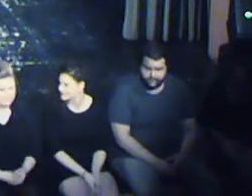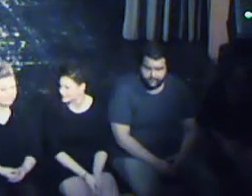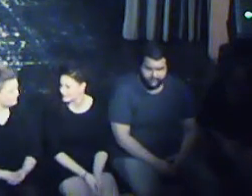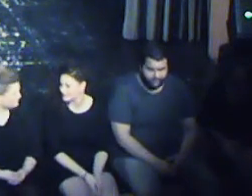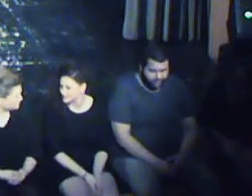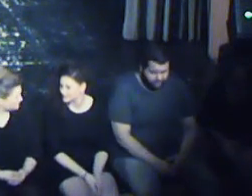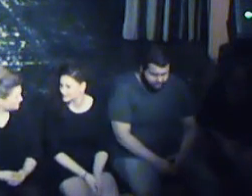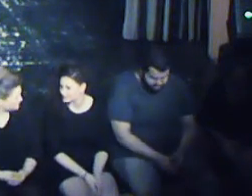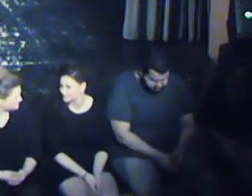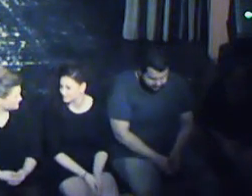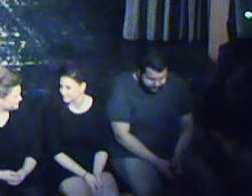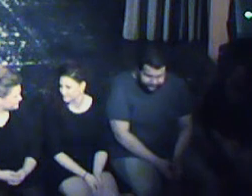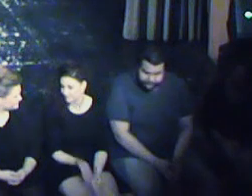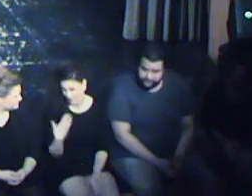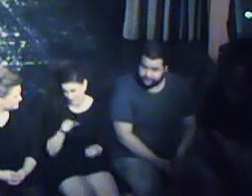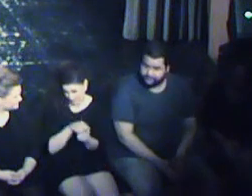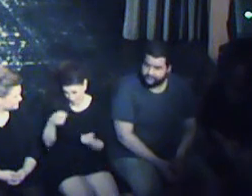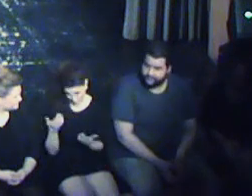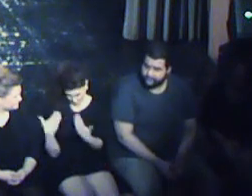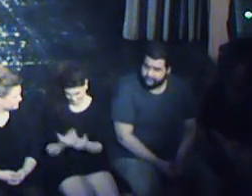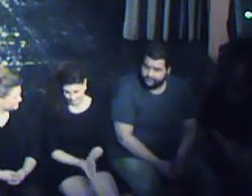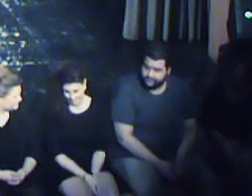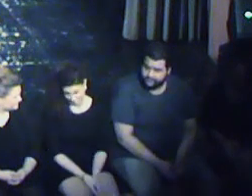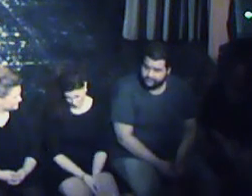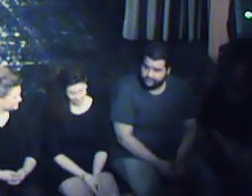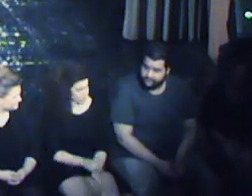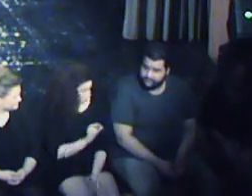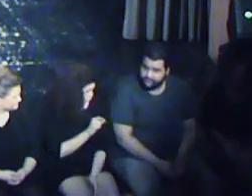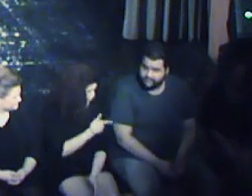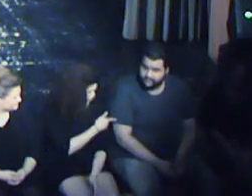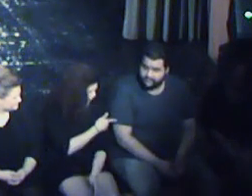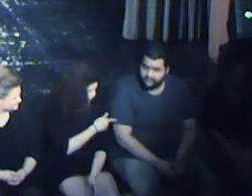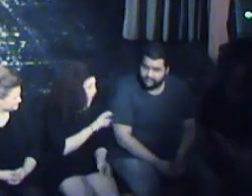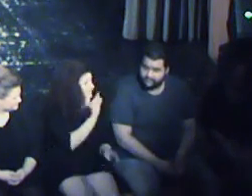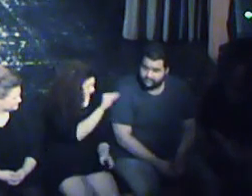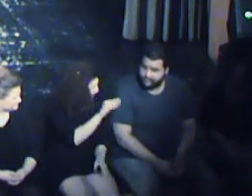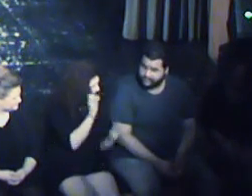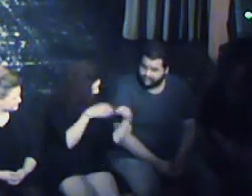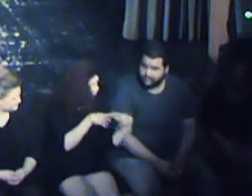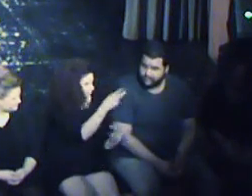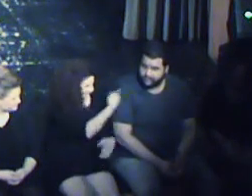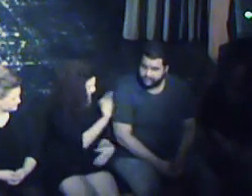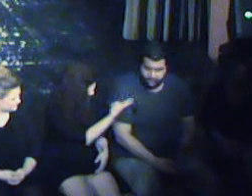Me tiene que tirar el libro. Lolo. Llama al mago carao y dile que venga.